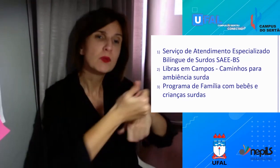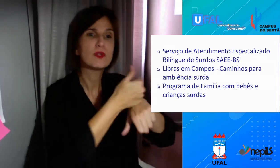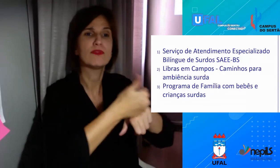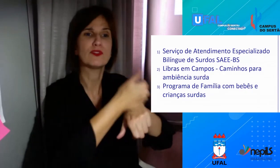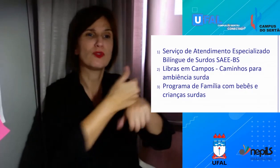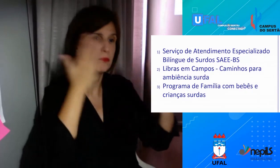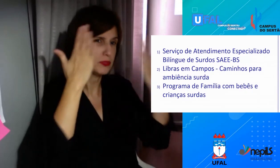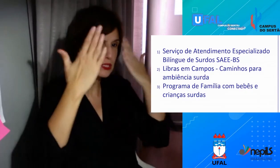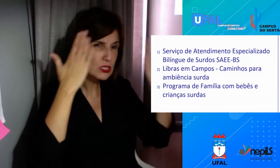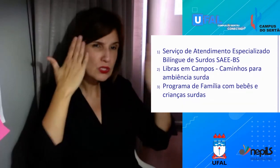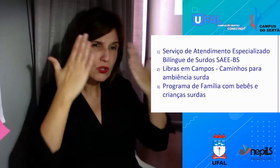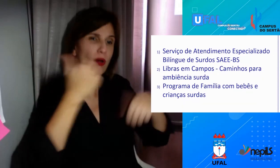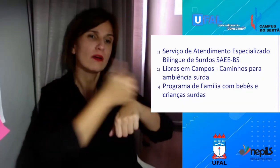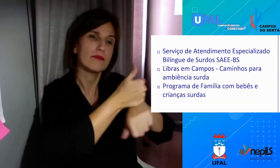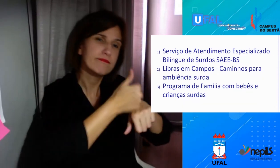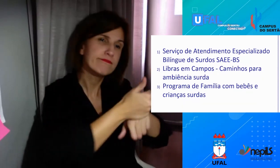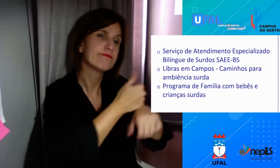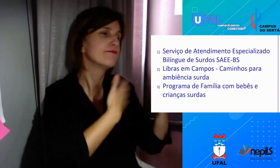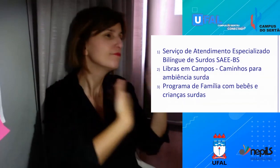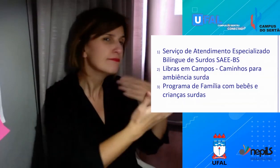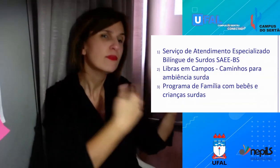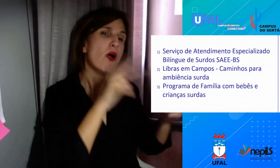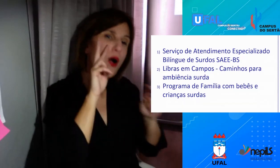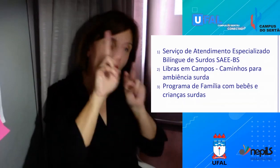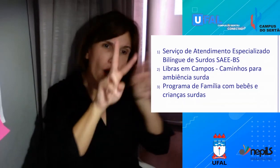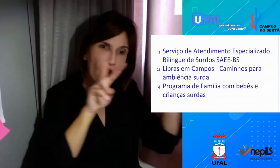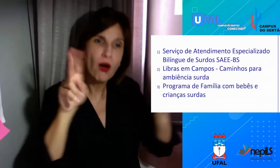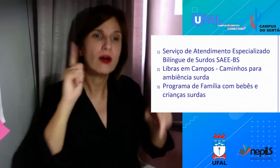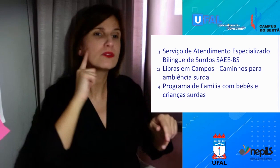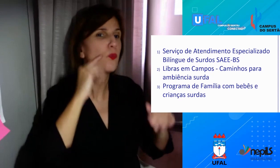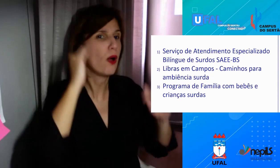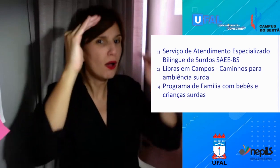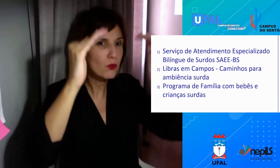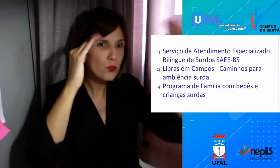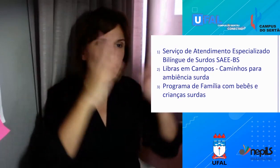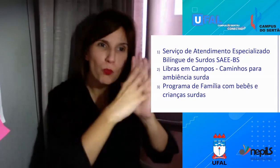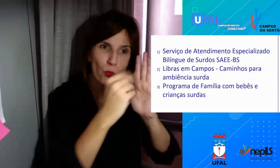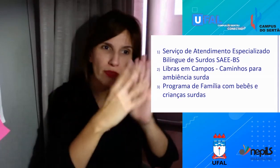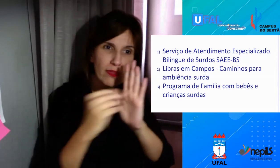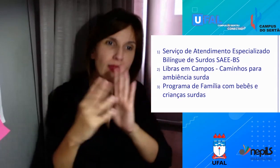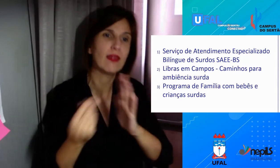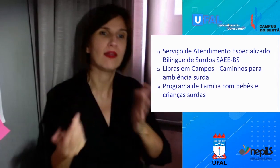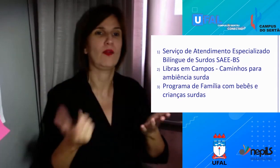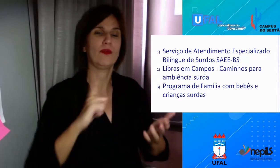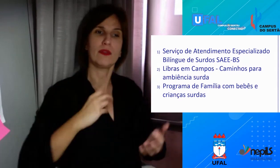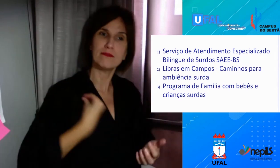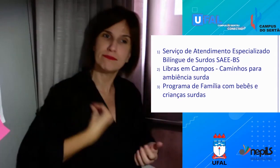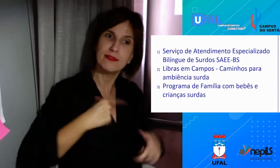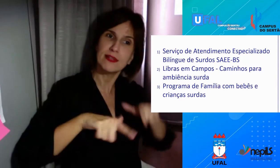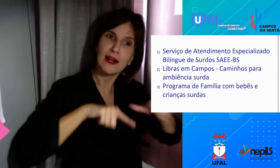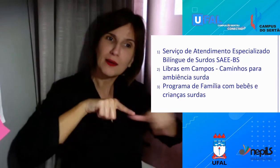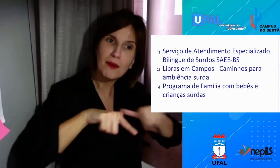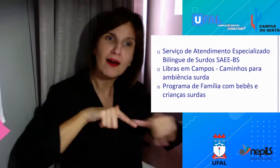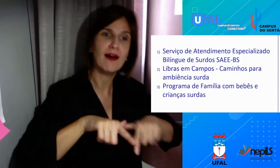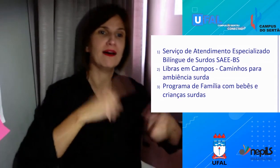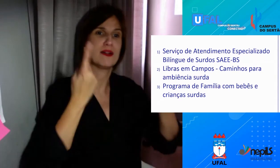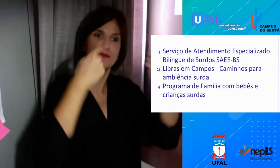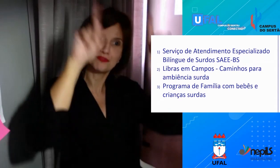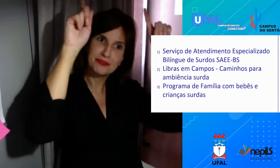estimulação dos trabalhos fonoarticulatórios, ou a língua de sinais, ou o